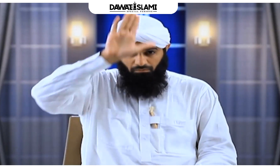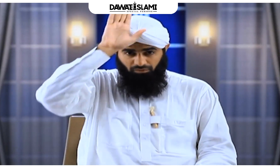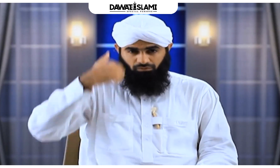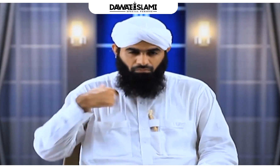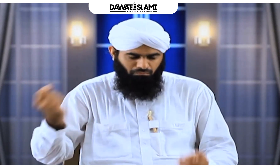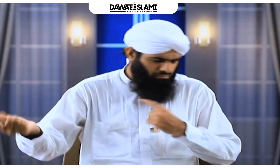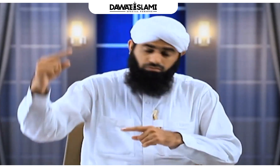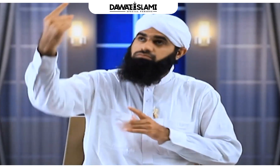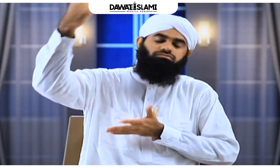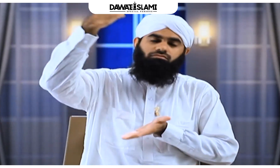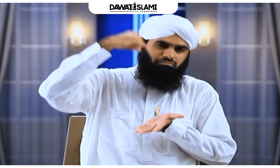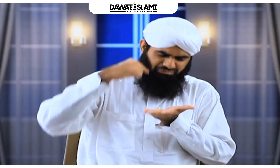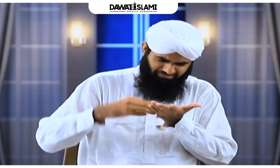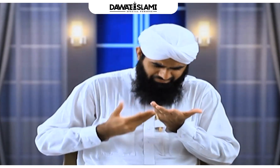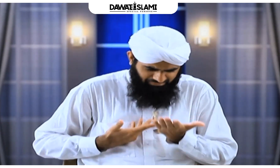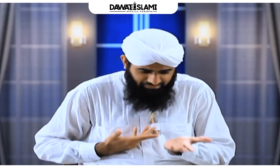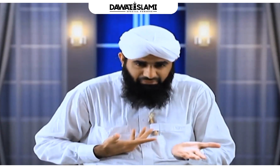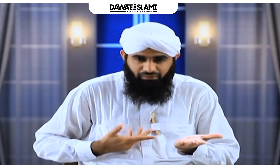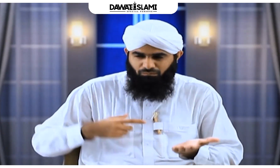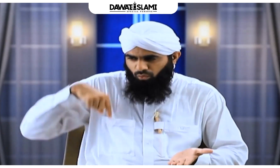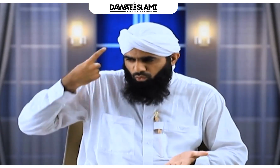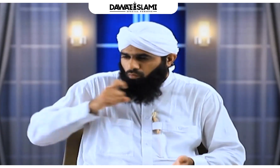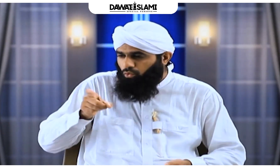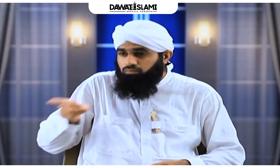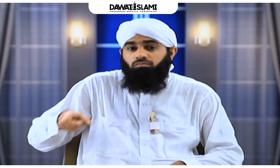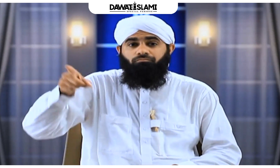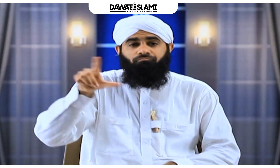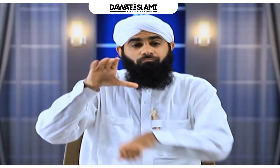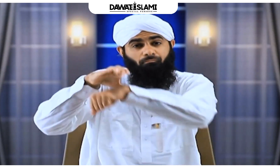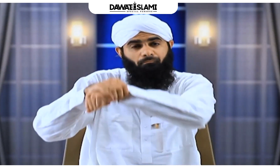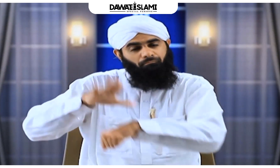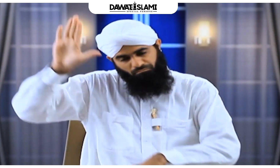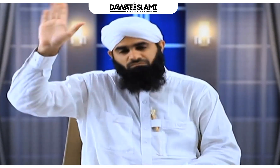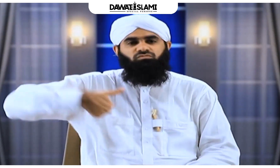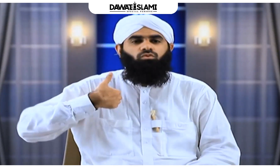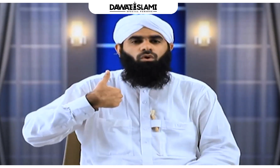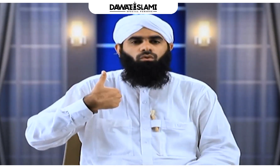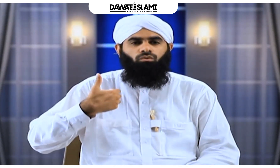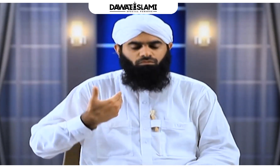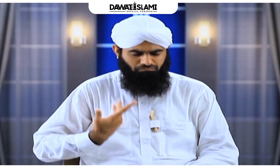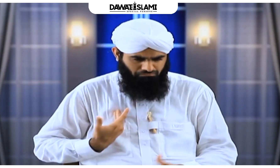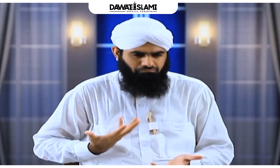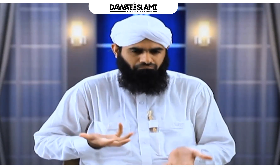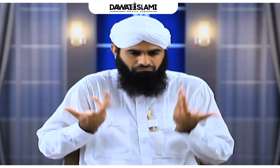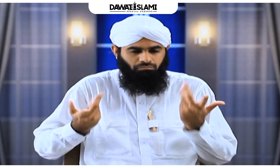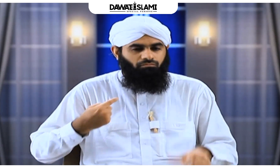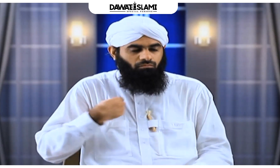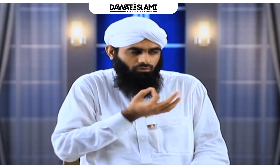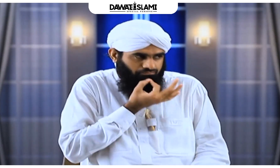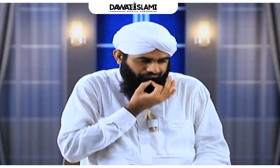بھی آ کر لگا۔ اس نے خدام کو دوڑایا کہ جا کر سنگریزے پھینکنے والے کو پکڑ کر میرے پاس حاضر کرو۔